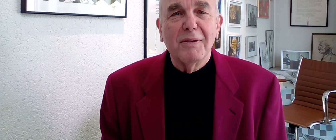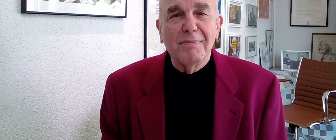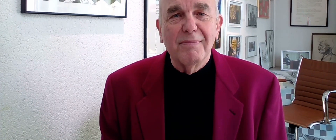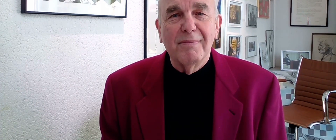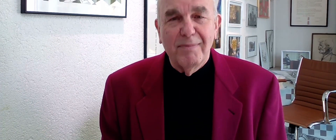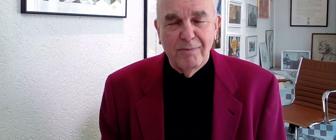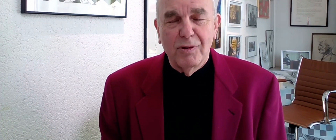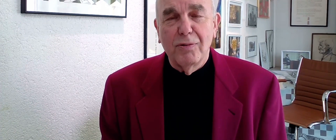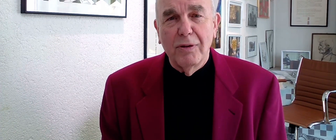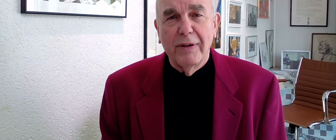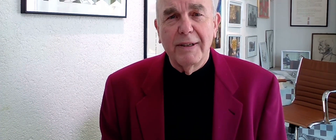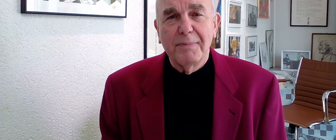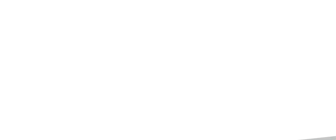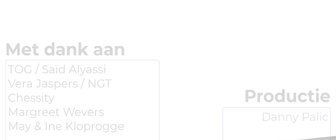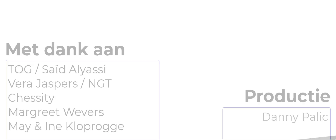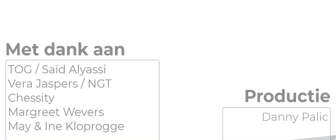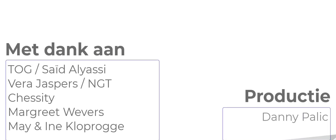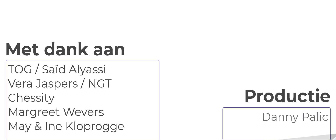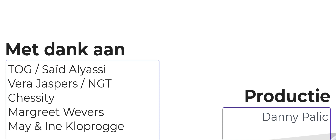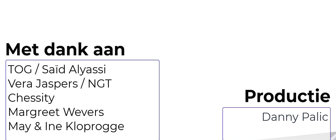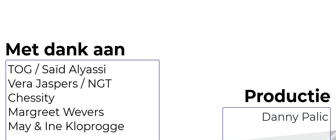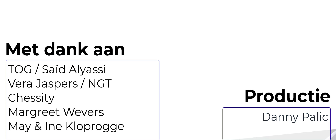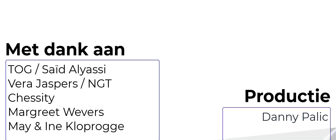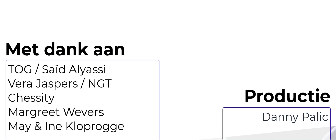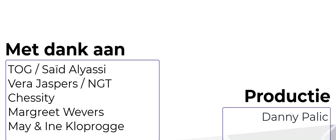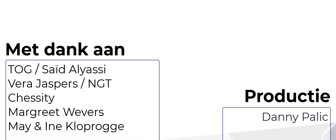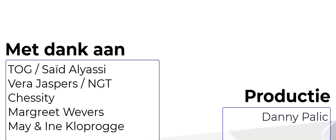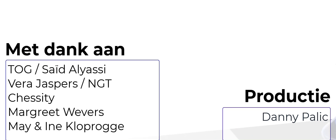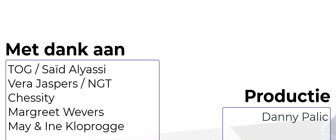Dan was hij weer. Tot volgende week.